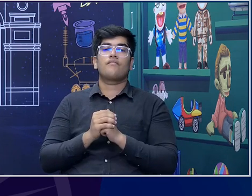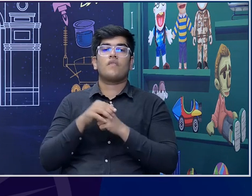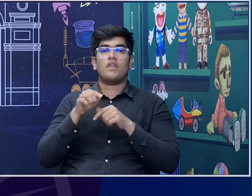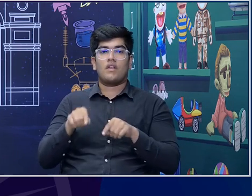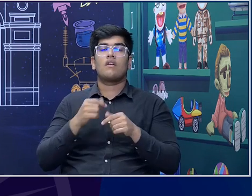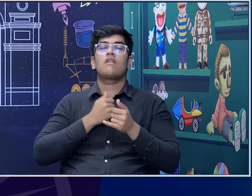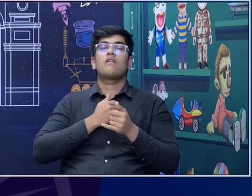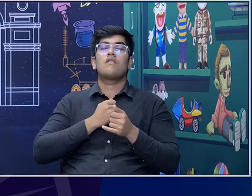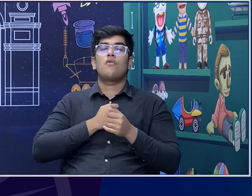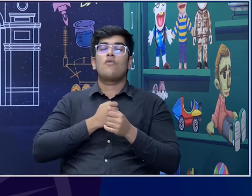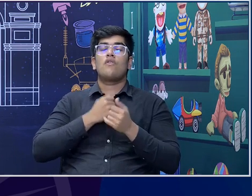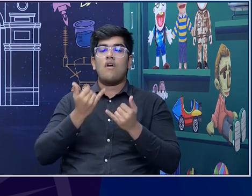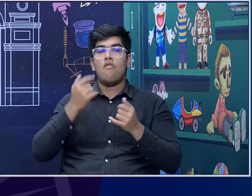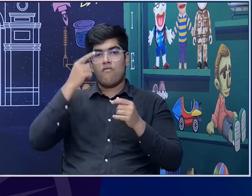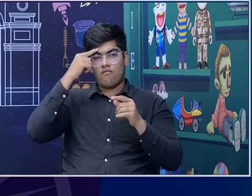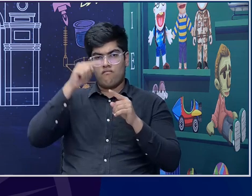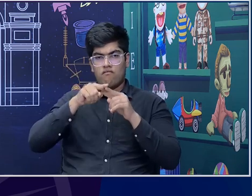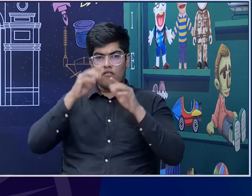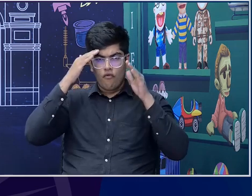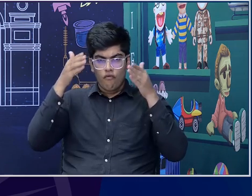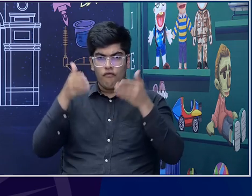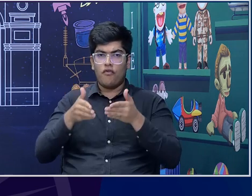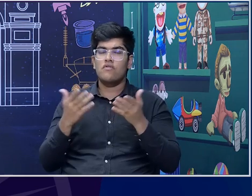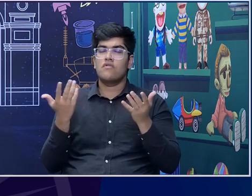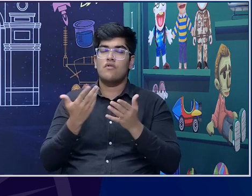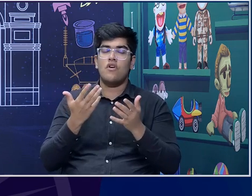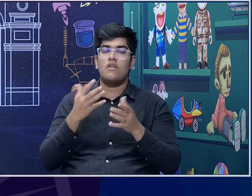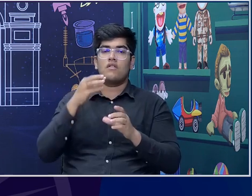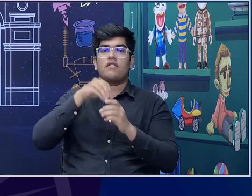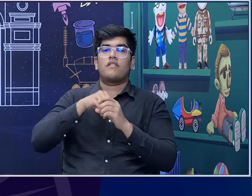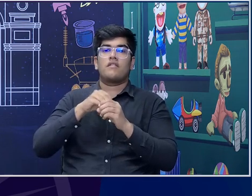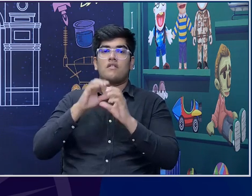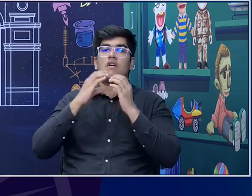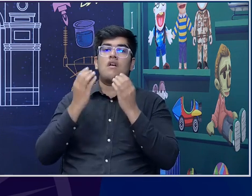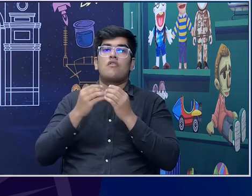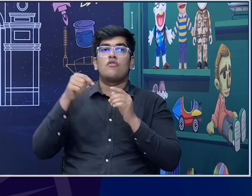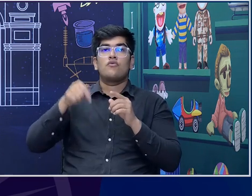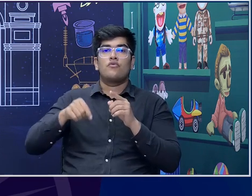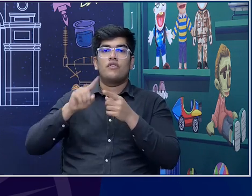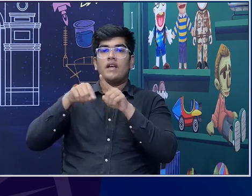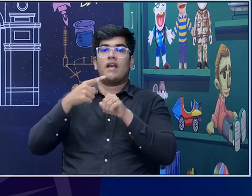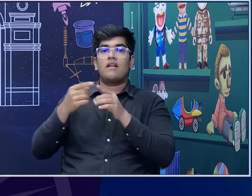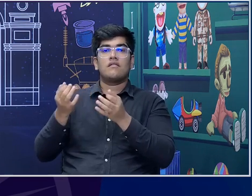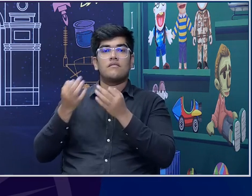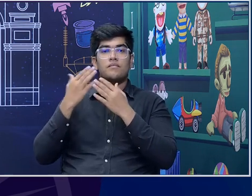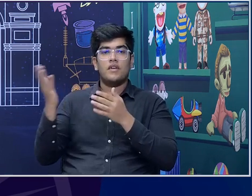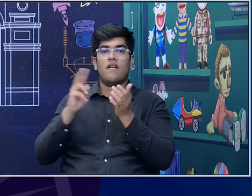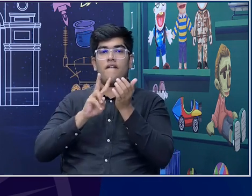जोर देते हैं और हम रुक करते हैं सीधे माम की तरफ हमारी आज के Expert वन्ना माम की तरफ